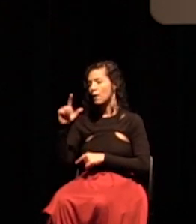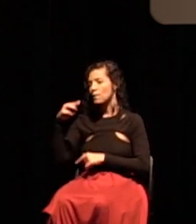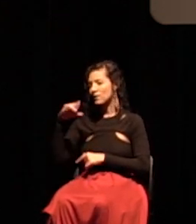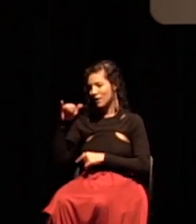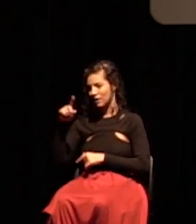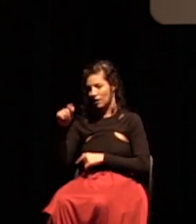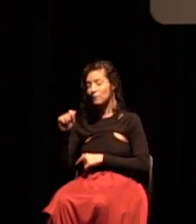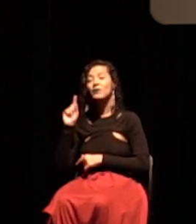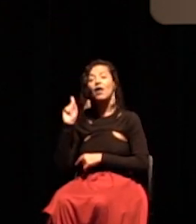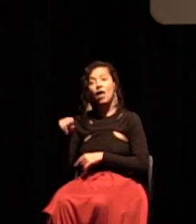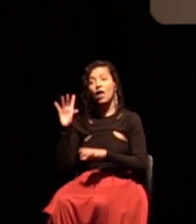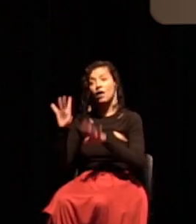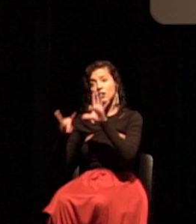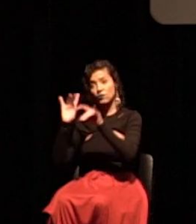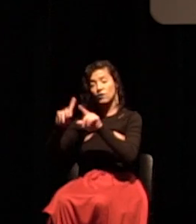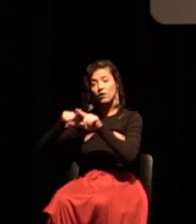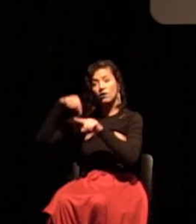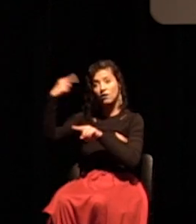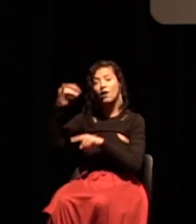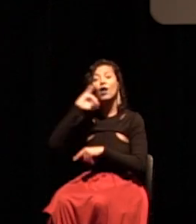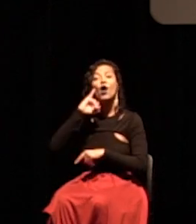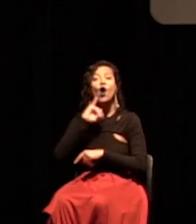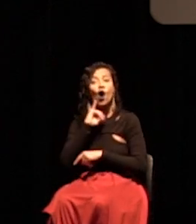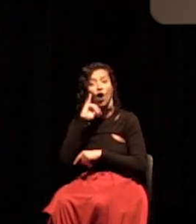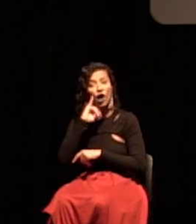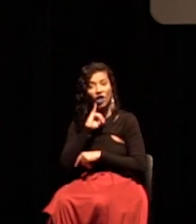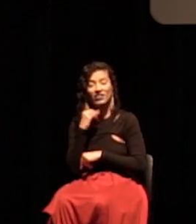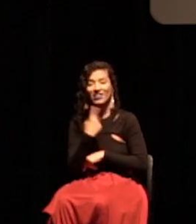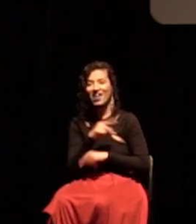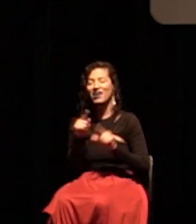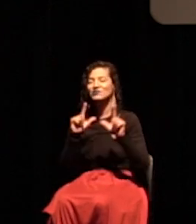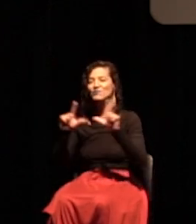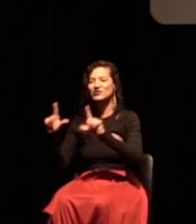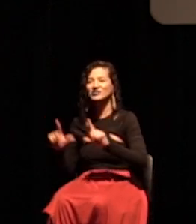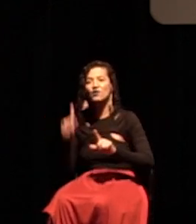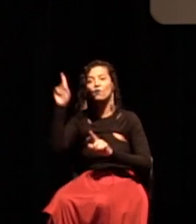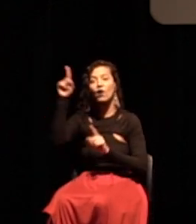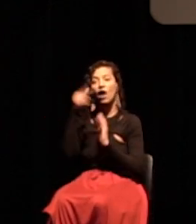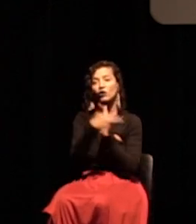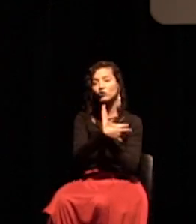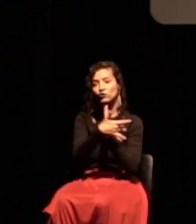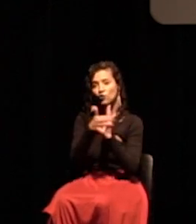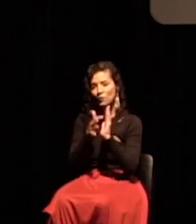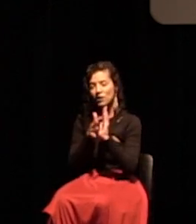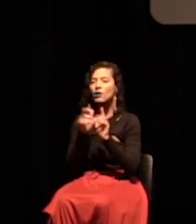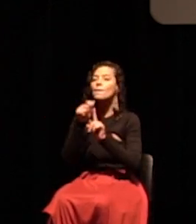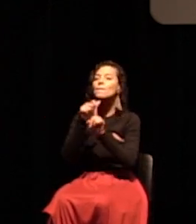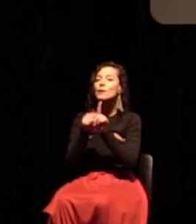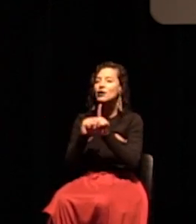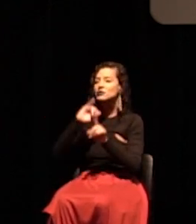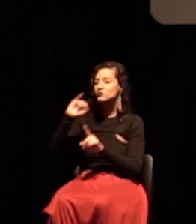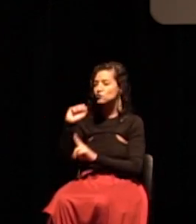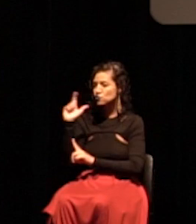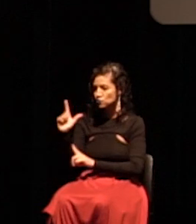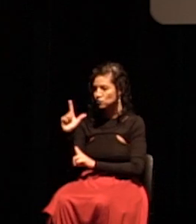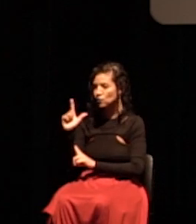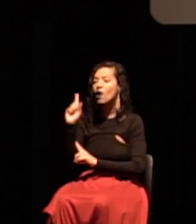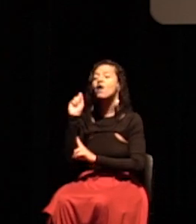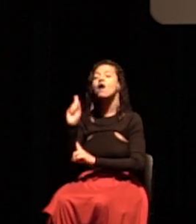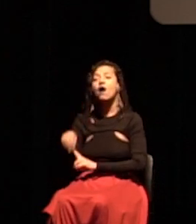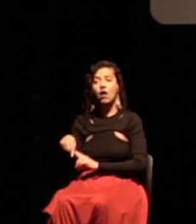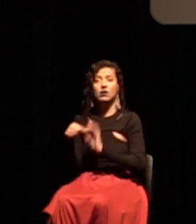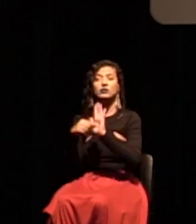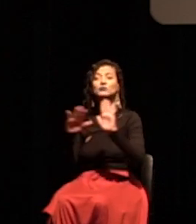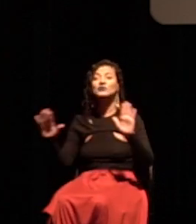seguinte da IOL de Freitas, numa exposição que vai acontecer no Instituto Tomie Otake, em julho. A exposição essa, conversa que vai